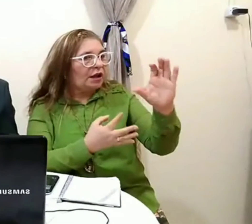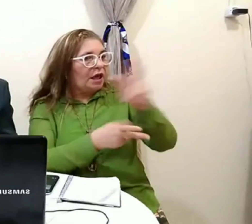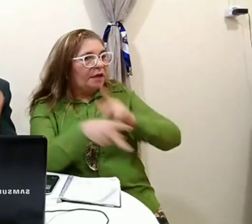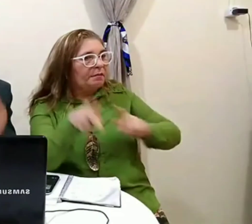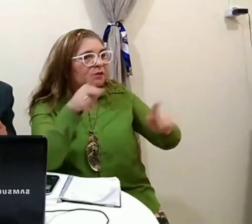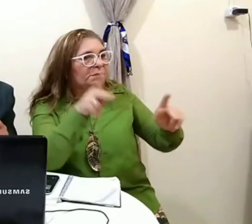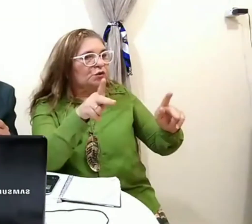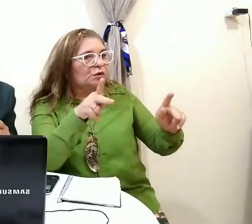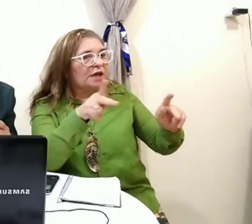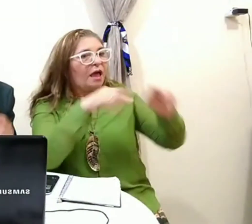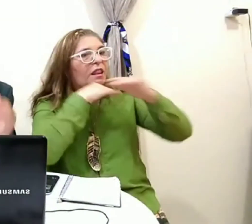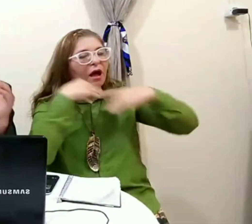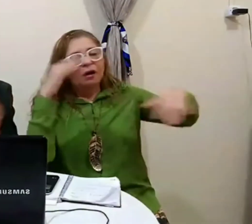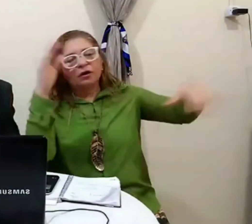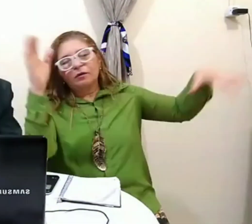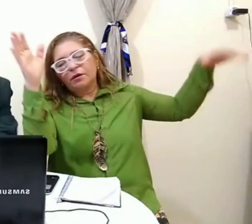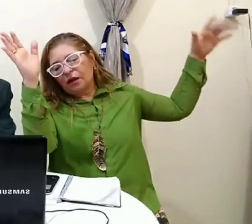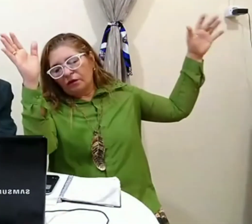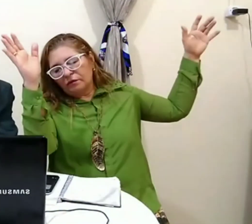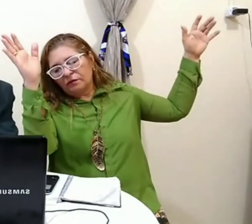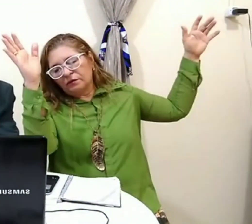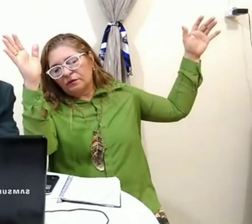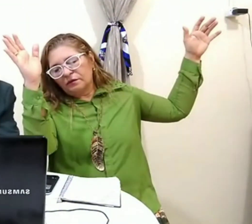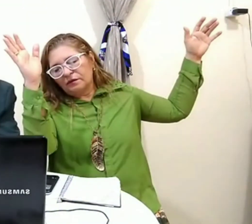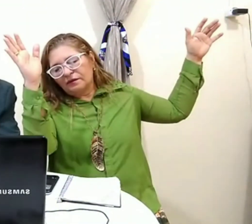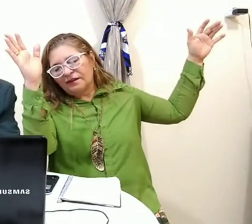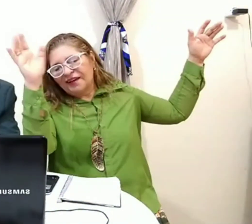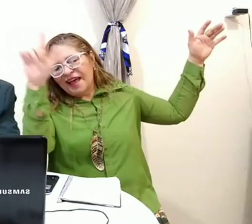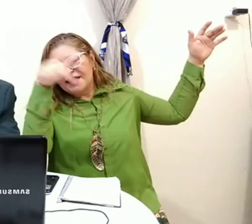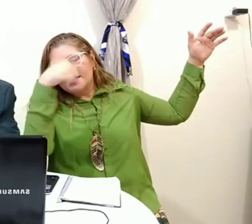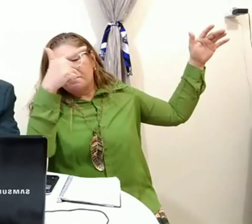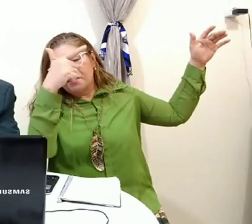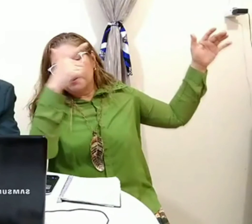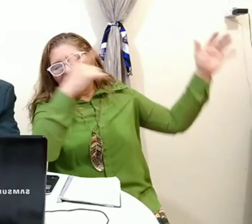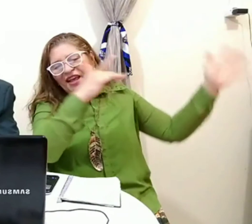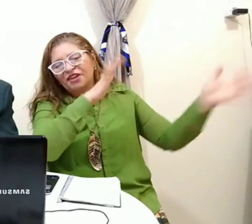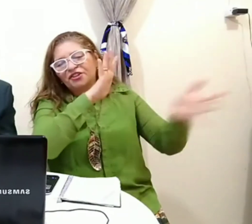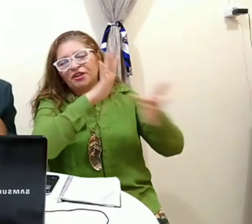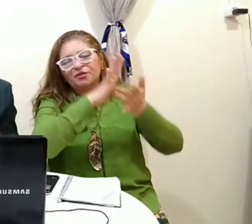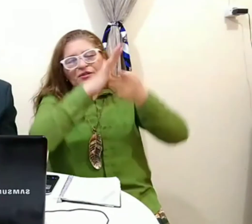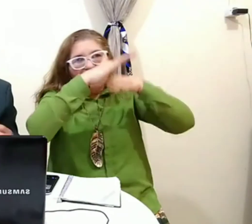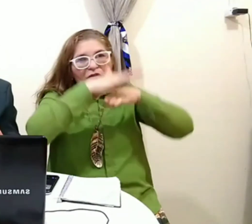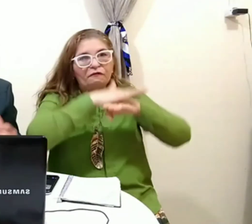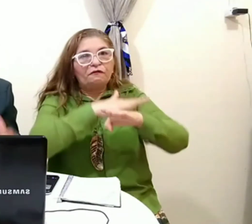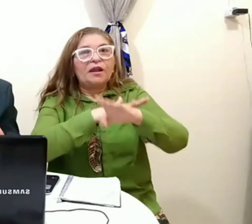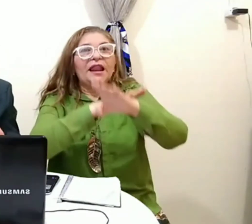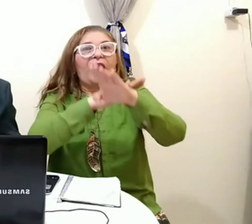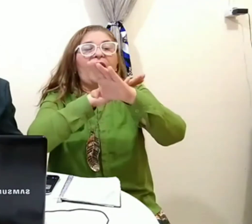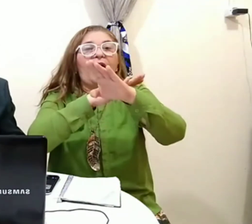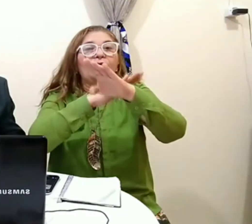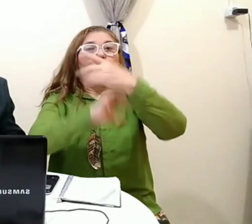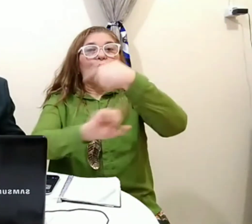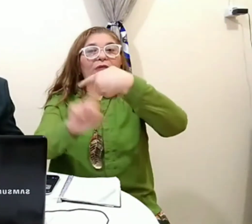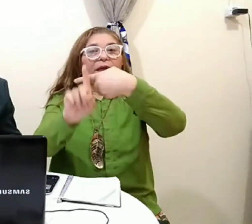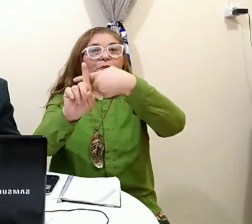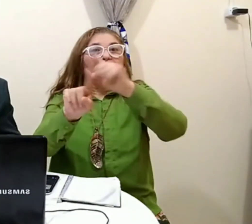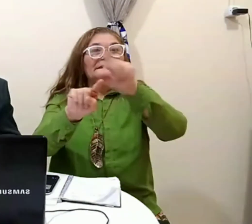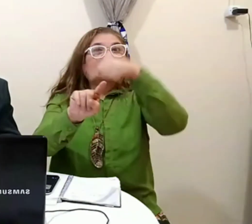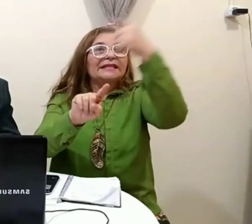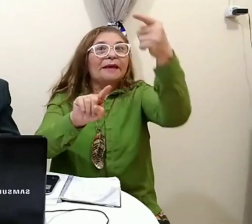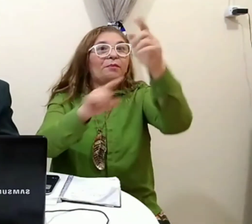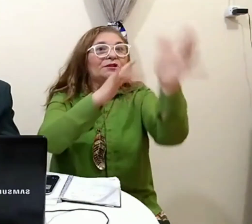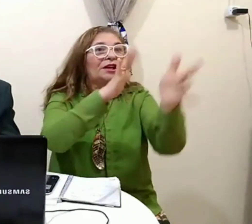madeiro, mas Deus ressuscitou a Jesus no 3º dia. Jesus não ficou morto. Aquele que